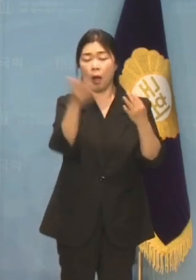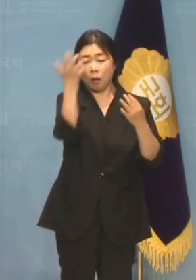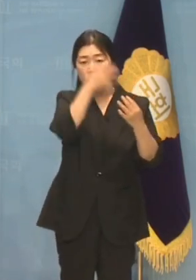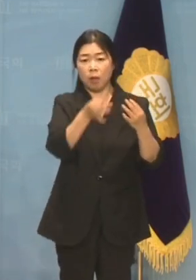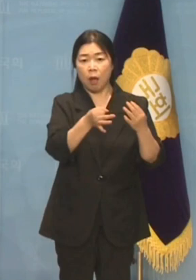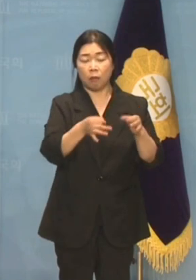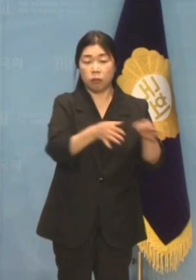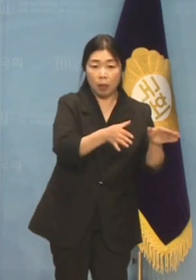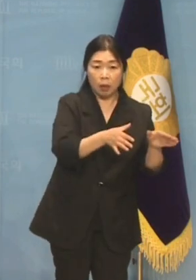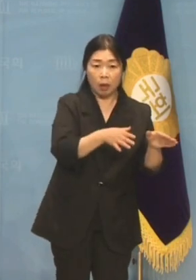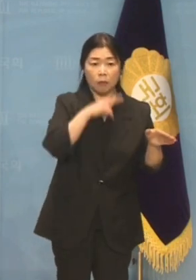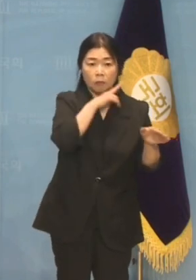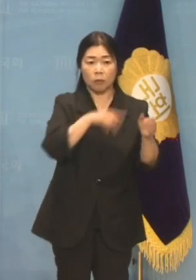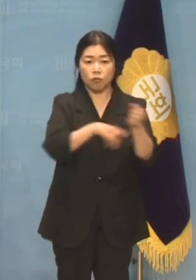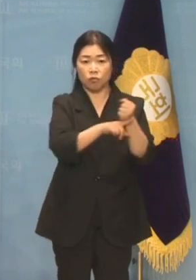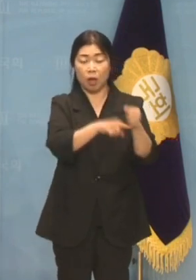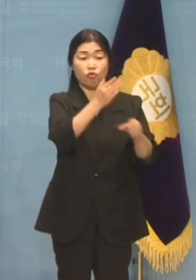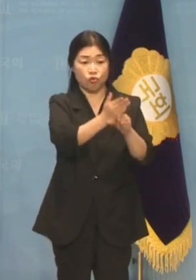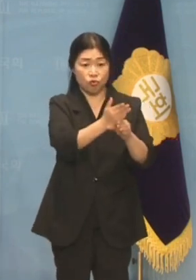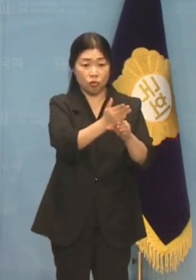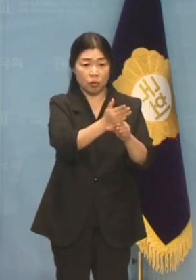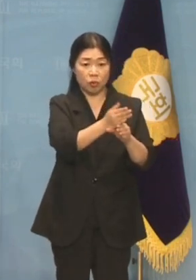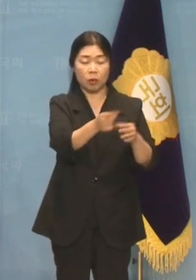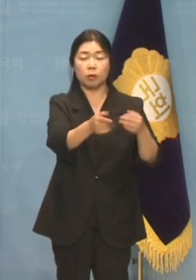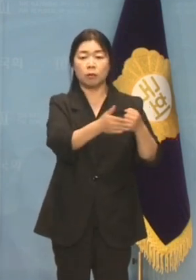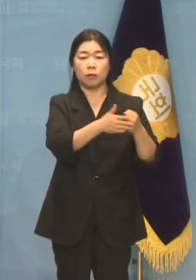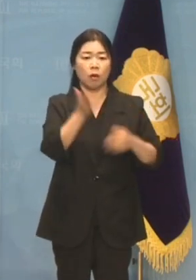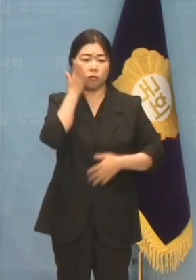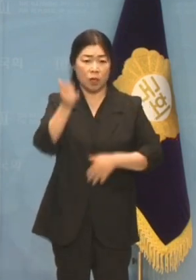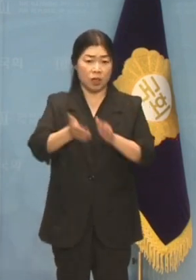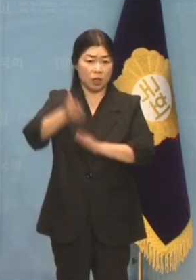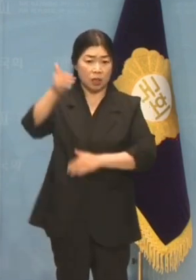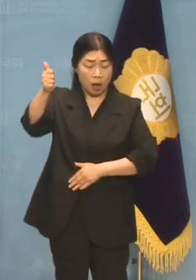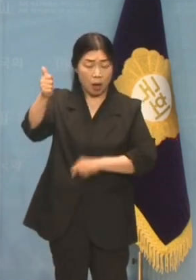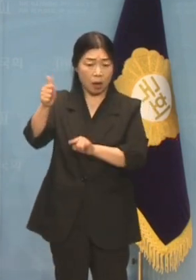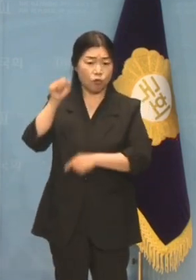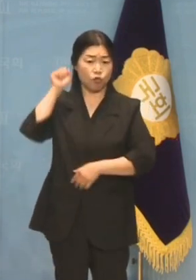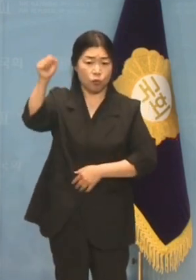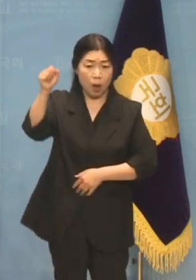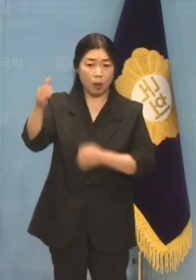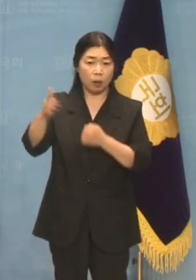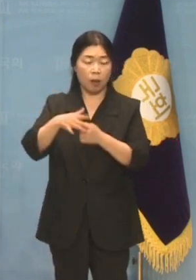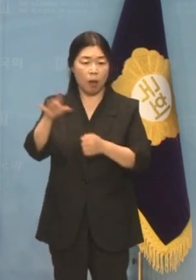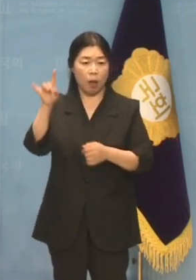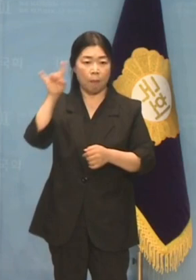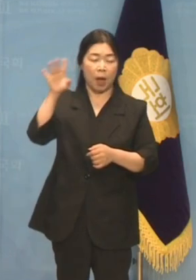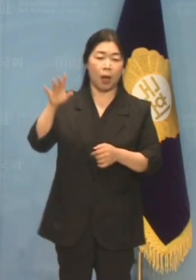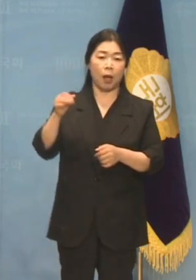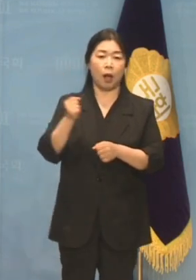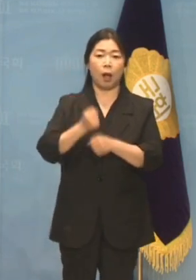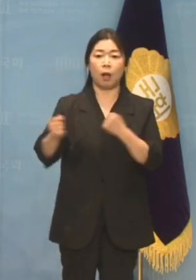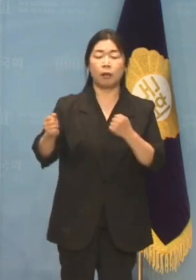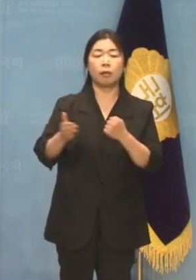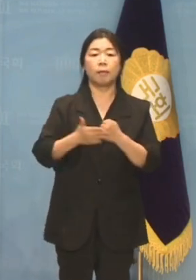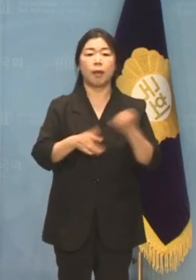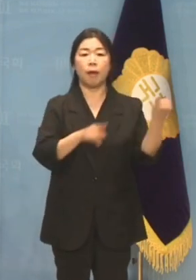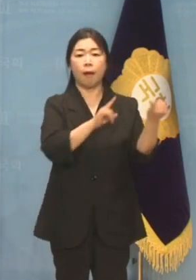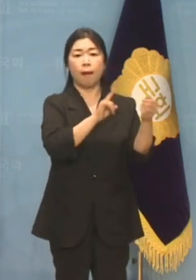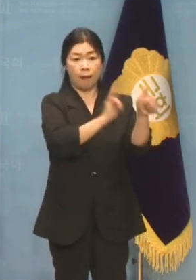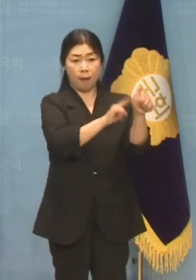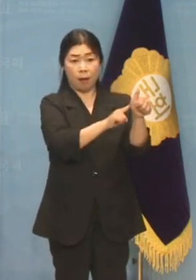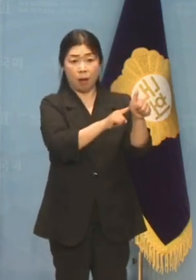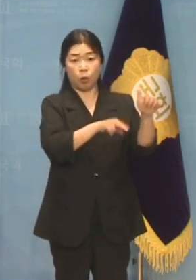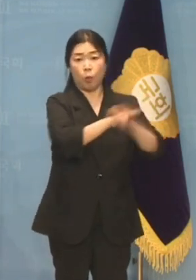드러나면 김기현 의원이 출마한 울산시장 선거에 부정적인 영향을 미칠 것을 우려해 피의자를 도피시키기까지